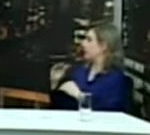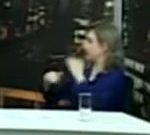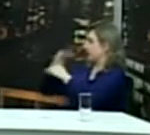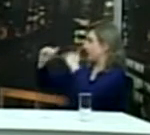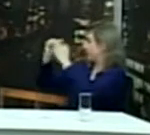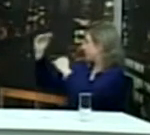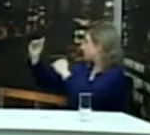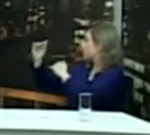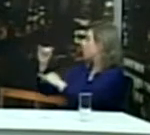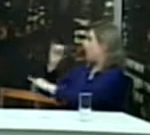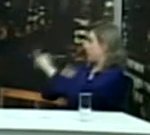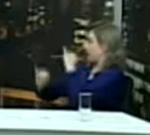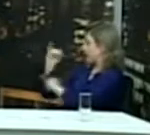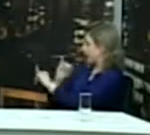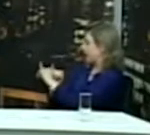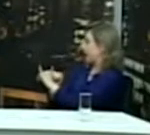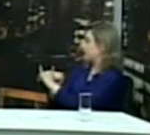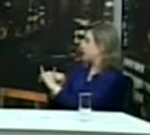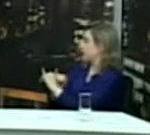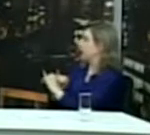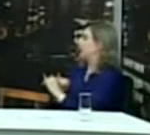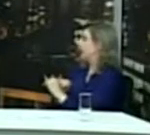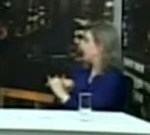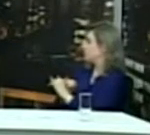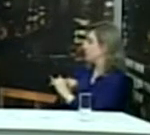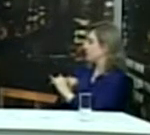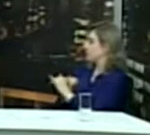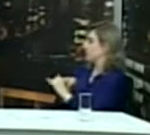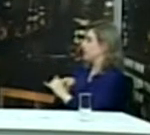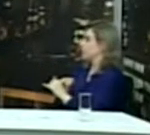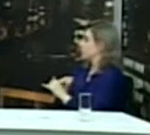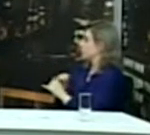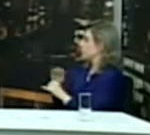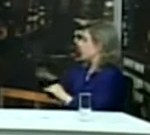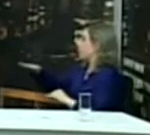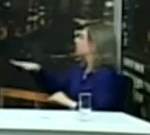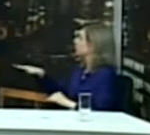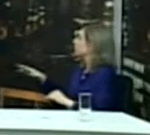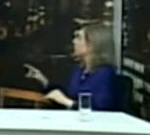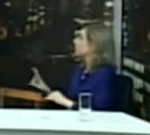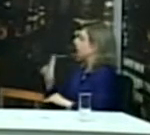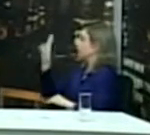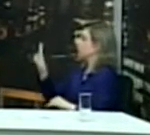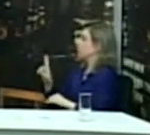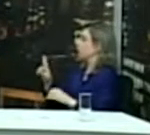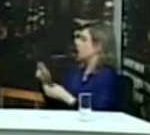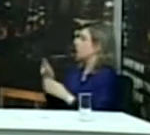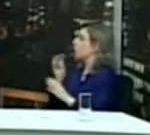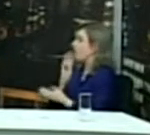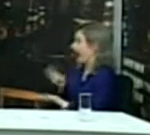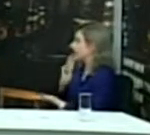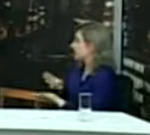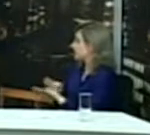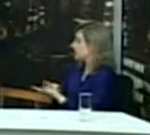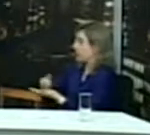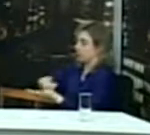esse avanço da internet, e muitas vezes os próprios alunos também usam o WhatsApp, né? Porque